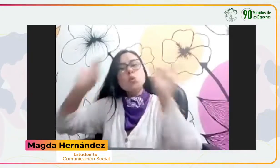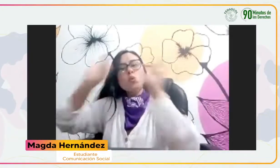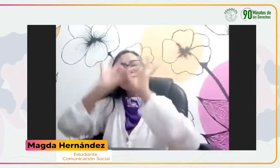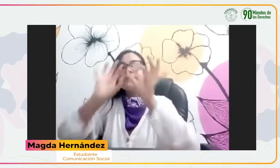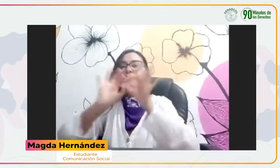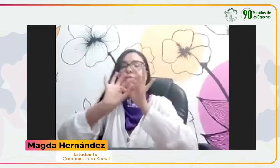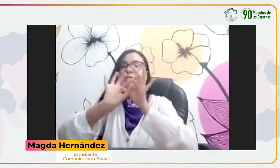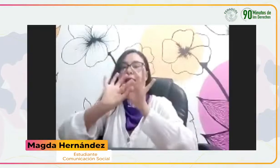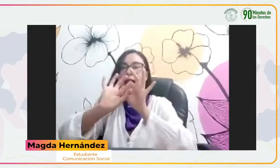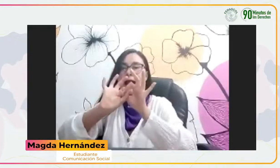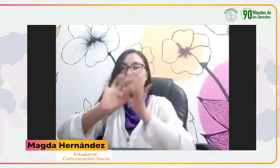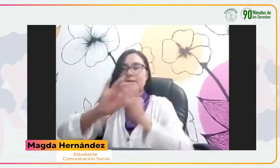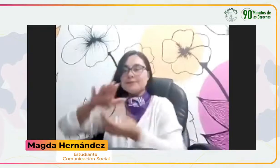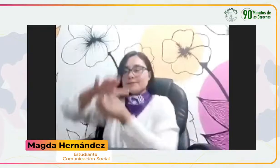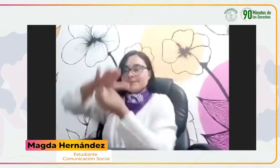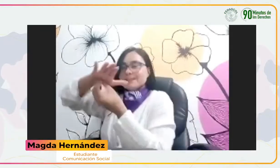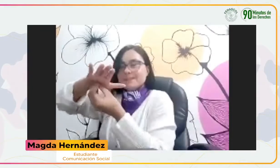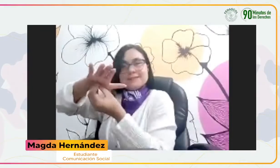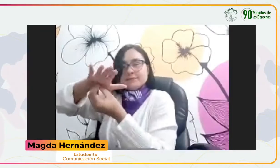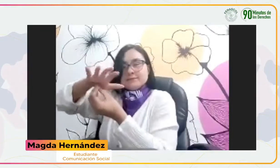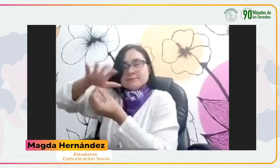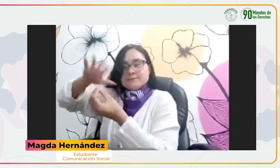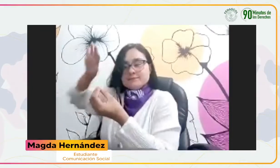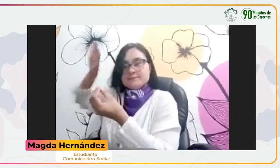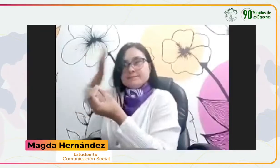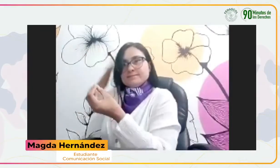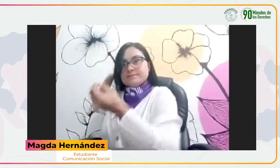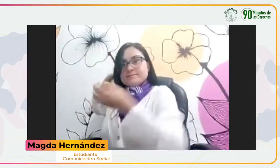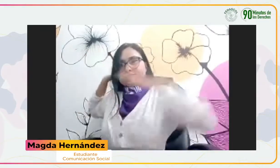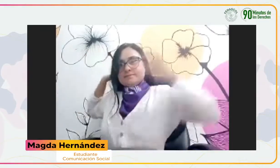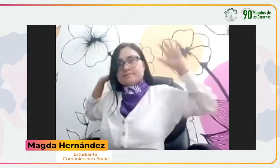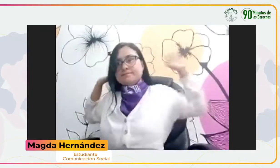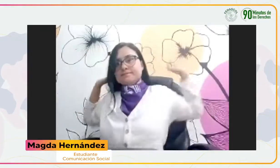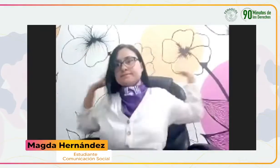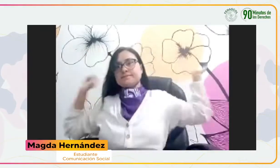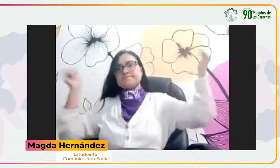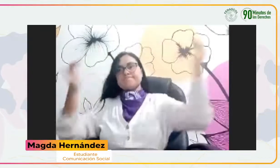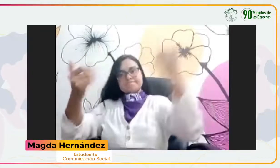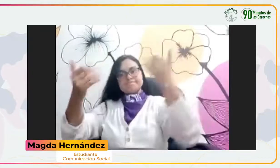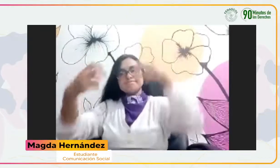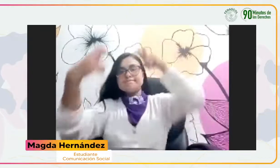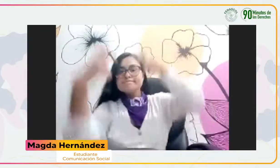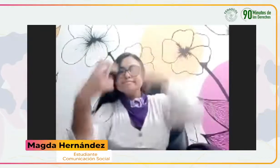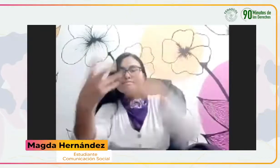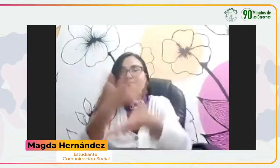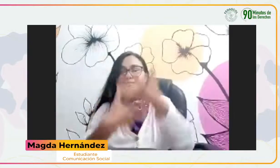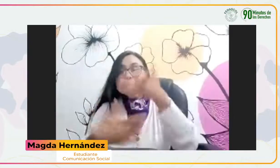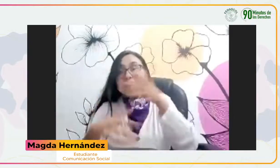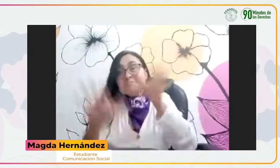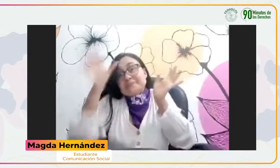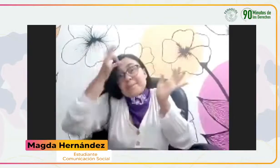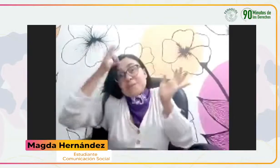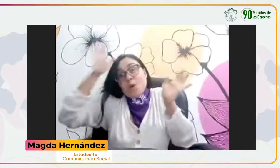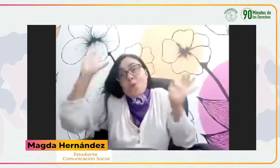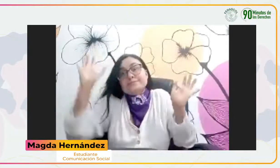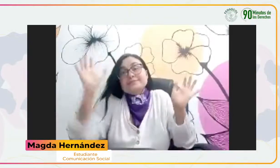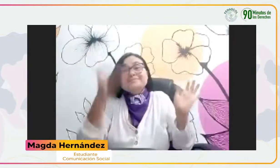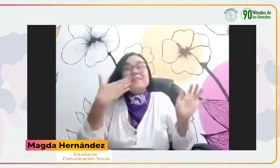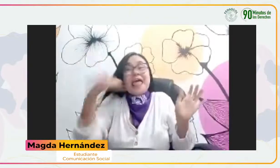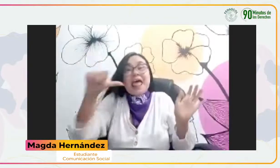que hemos visto en todo este tiempo. Entonces que FENASCOL tenga presente de manejar este proceso de